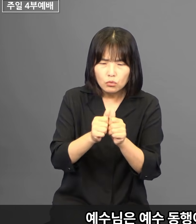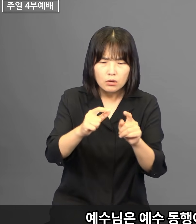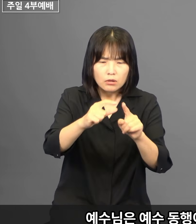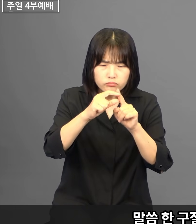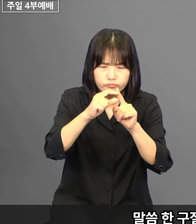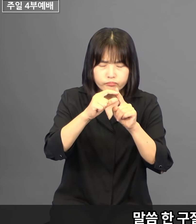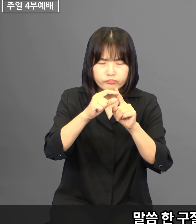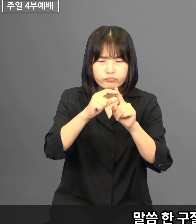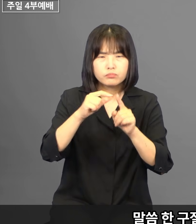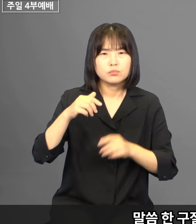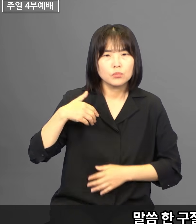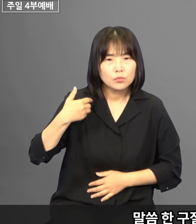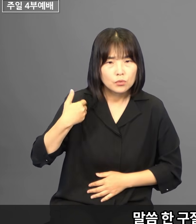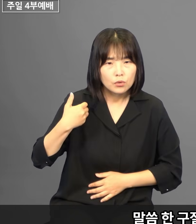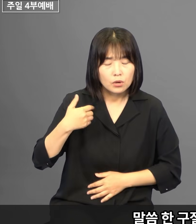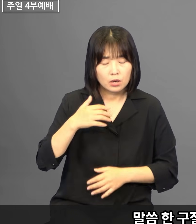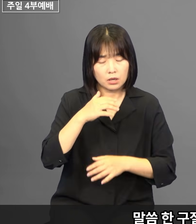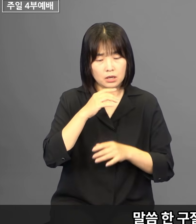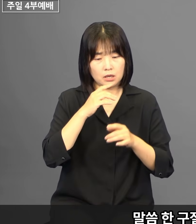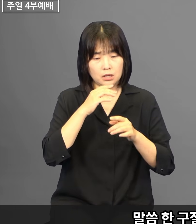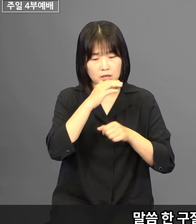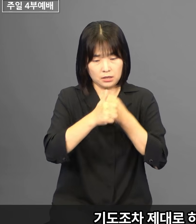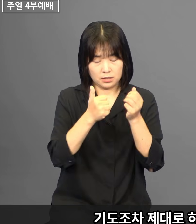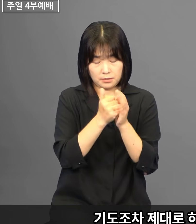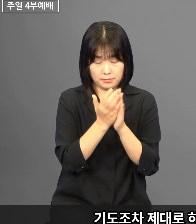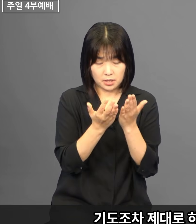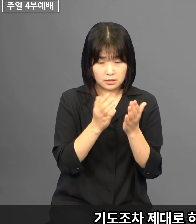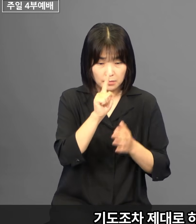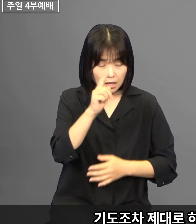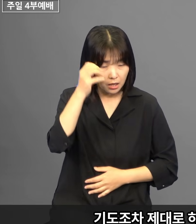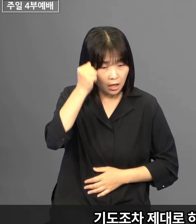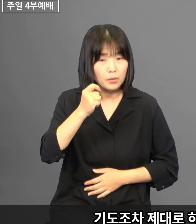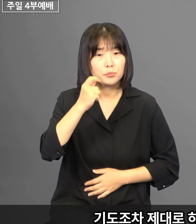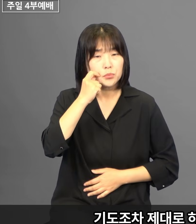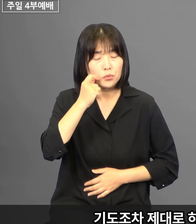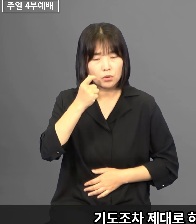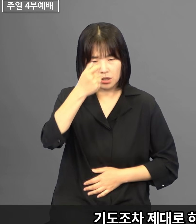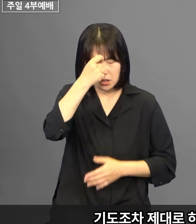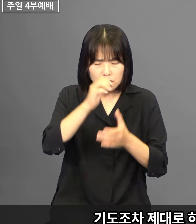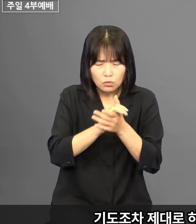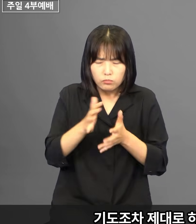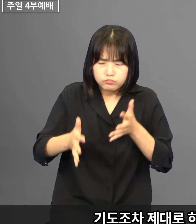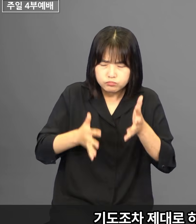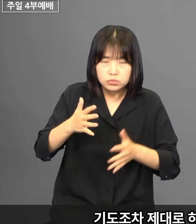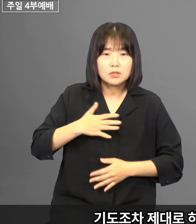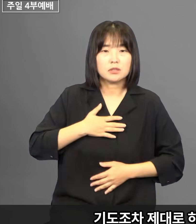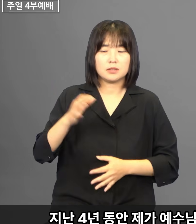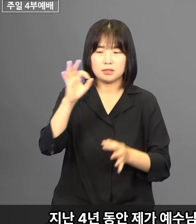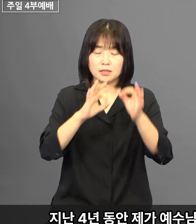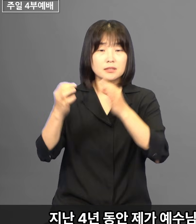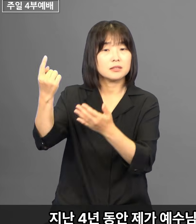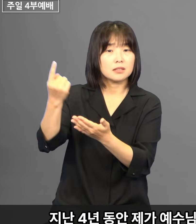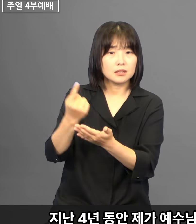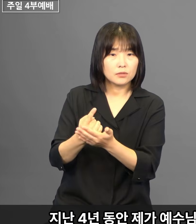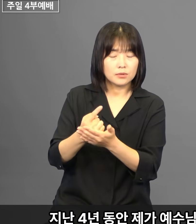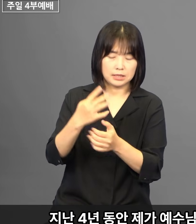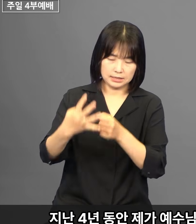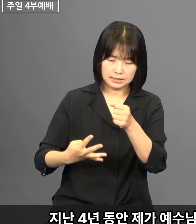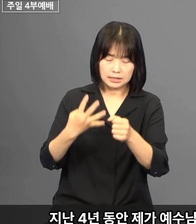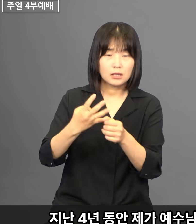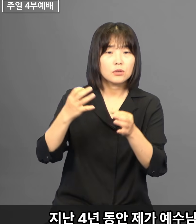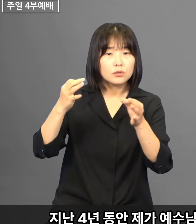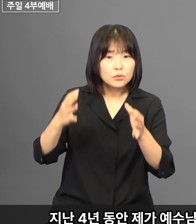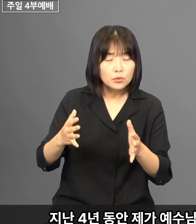없고 말씀 한 구절도 암송하지 못하고 기도조차 제대로 하지 못했던 제게 찾아오셔서 지난 4년 동안